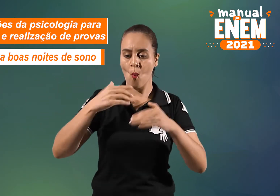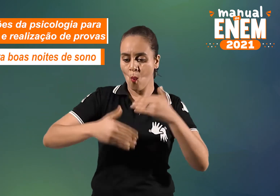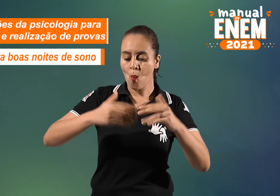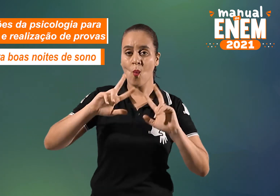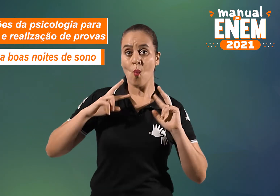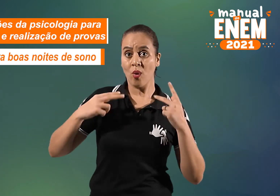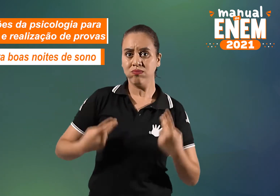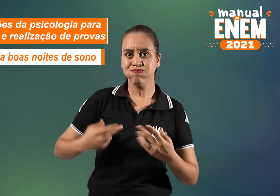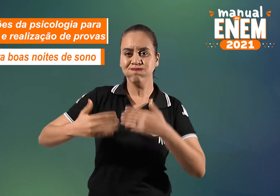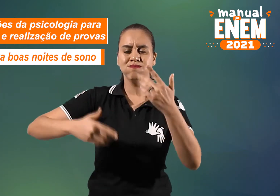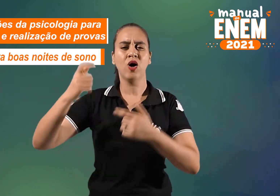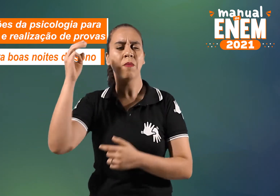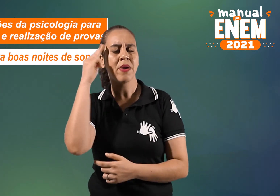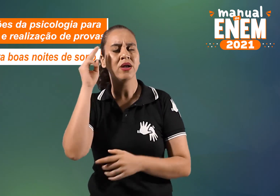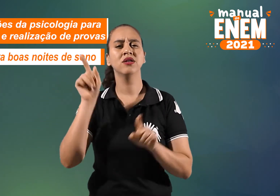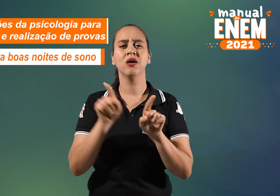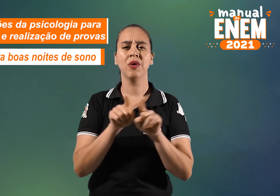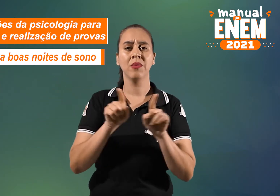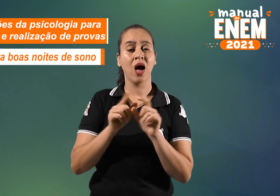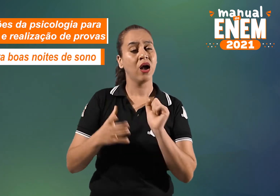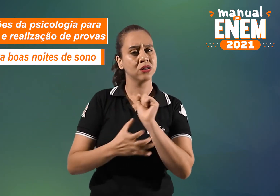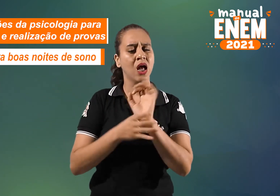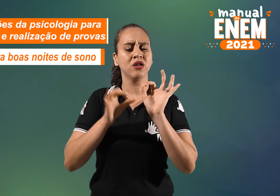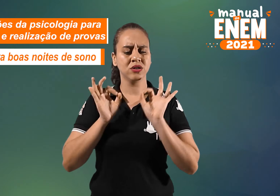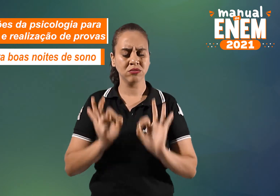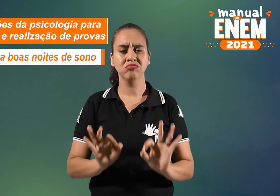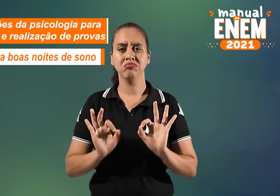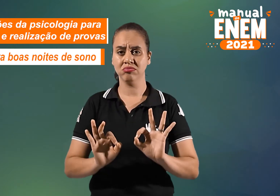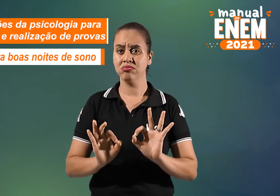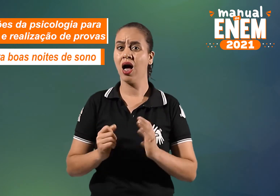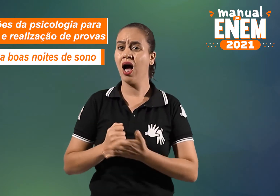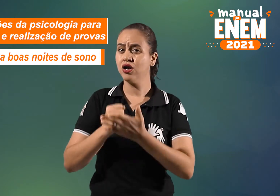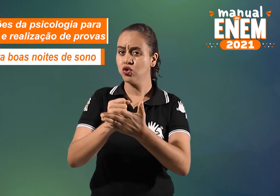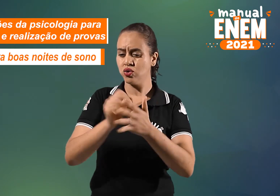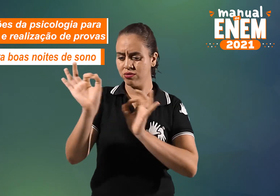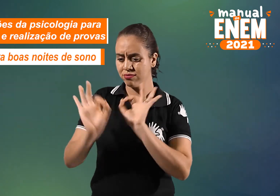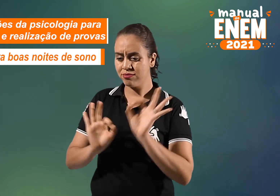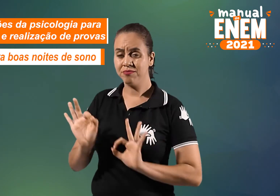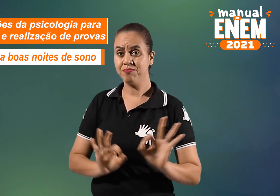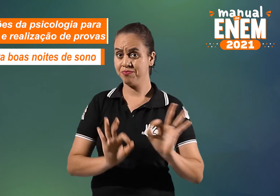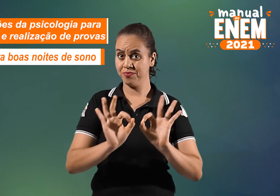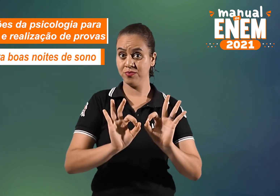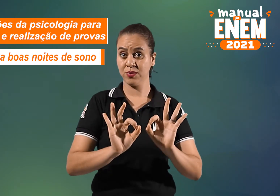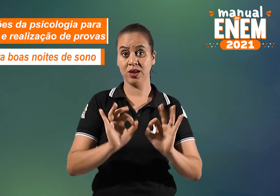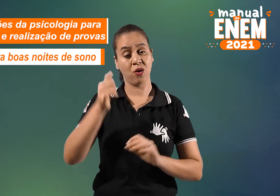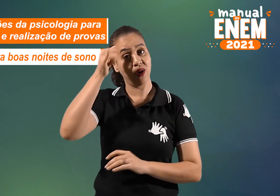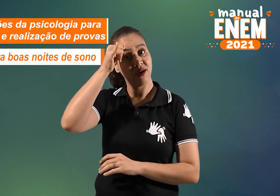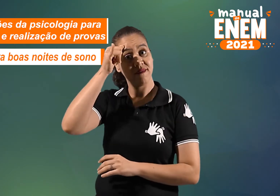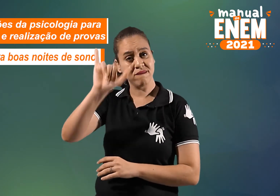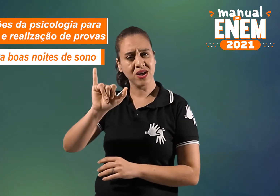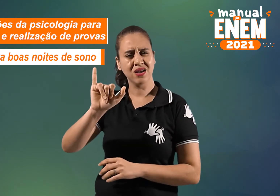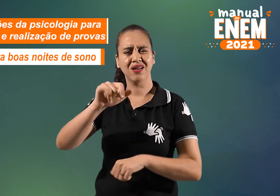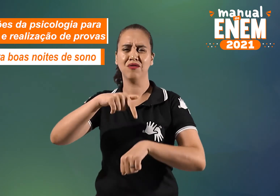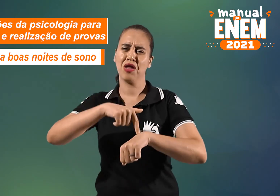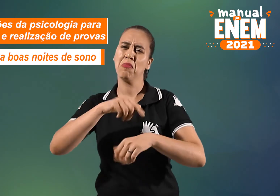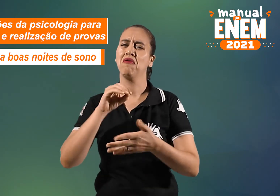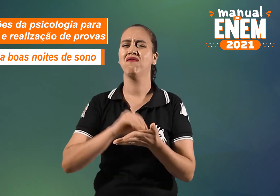circadiano. Assim, a exposição regular e segura ao sol ajuda a equilibrar esse funcionamento, evitando episódios de insônia